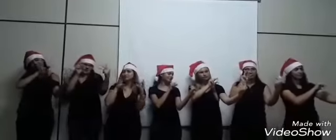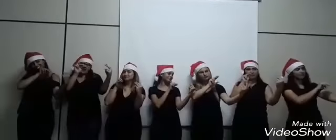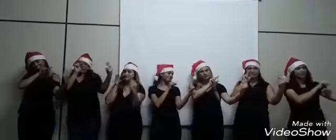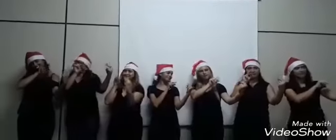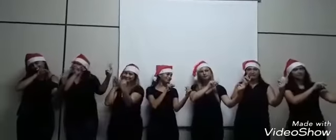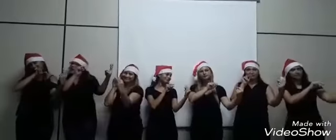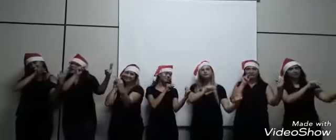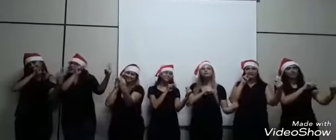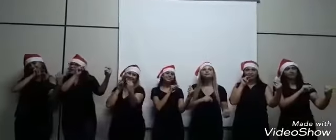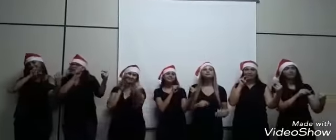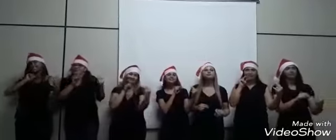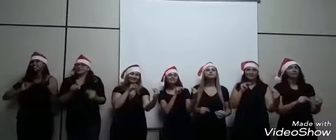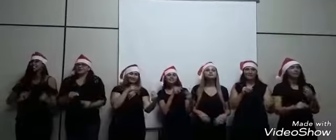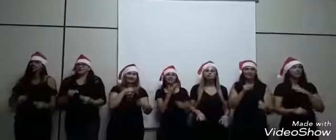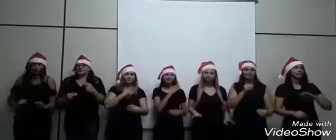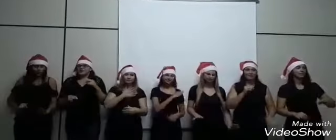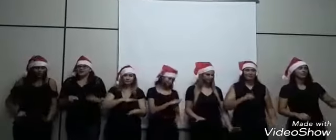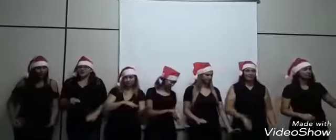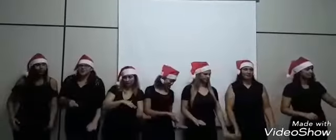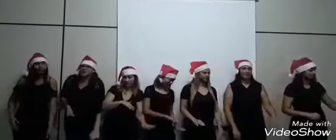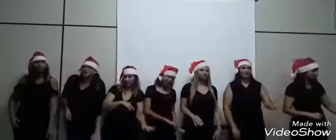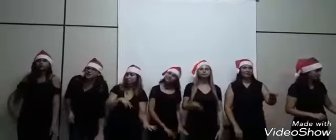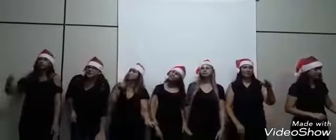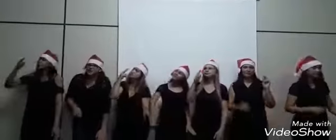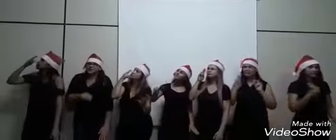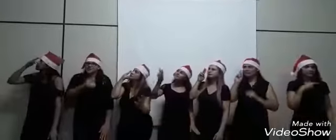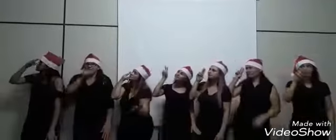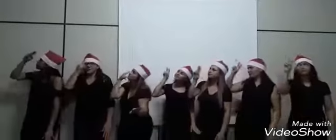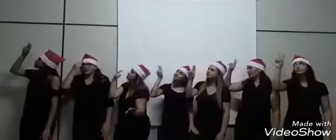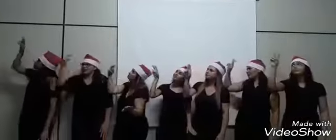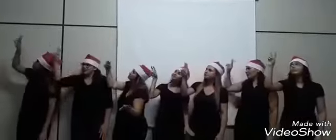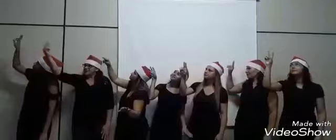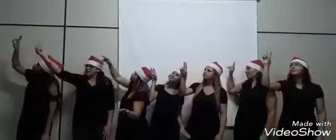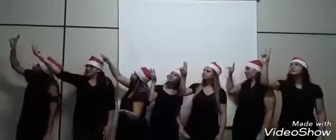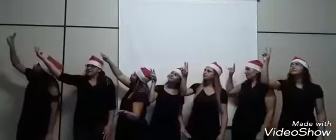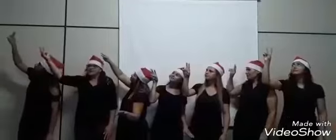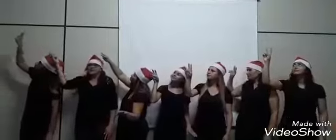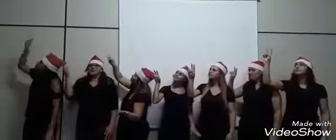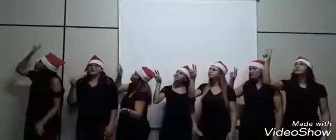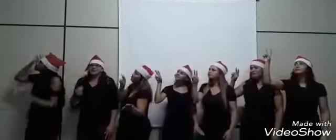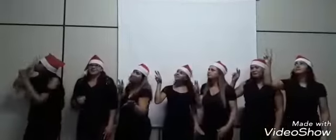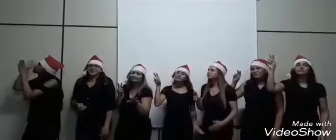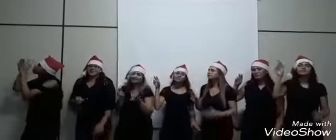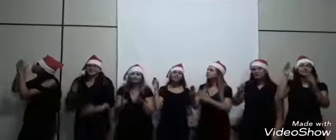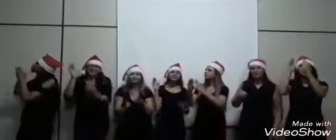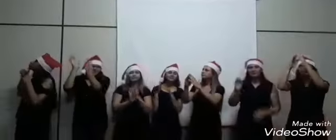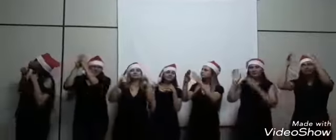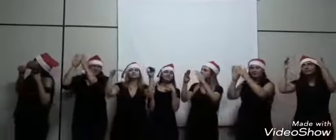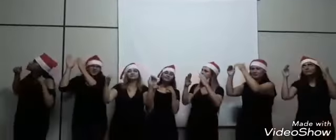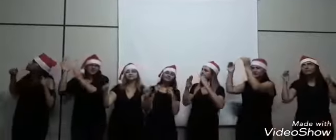falar E quem sua criança vai olhar pro céu Fazer um